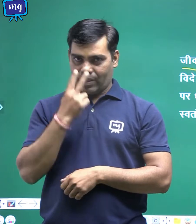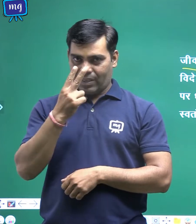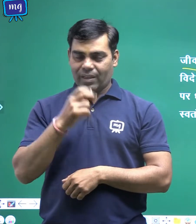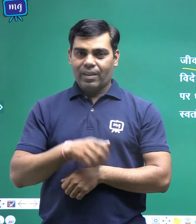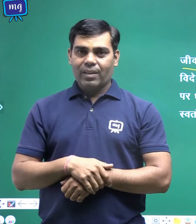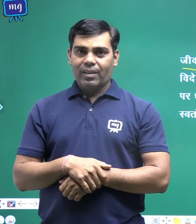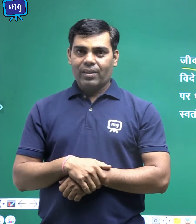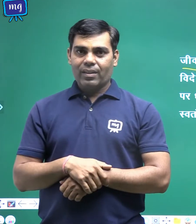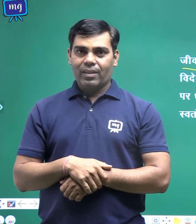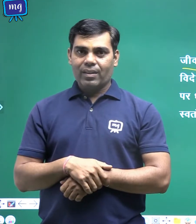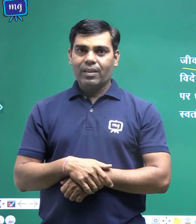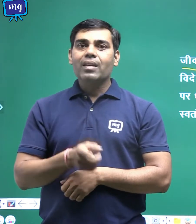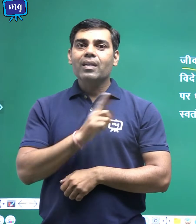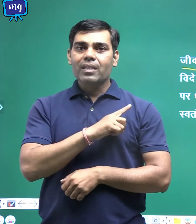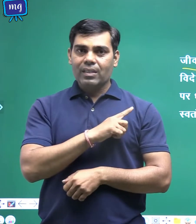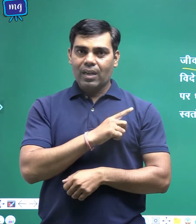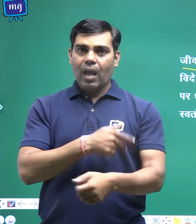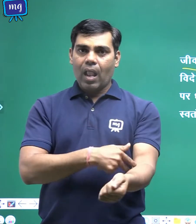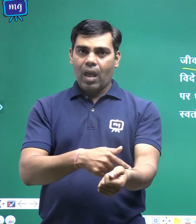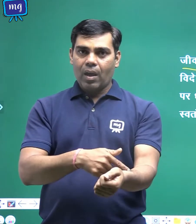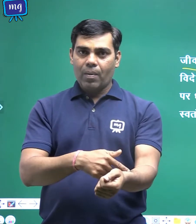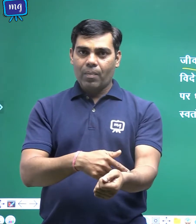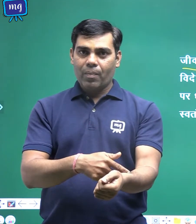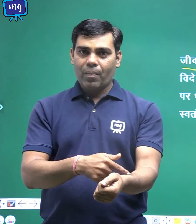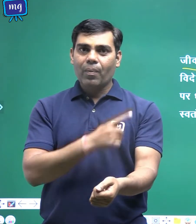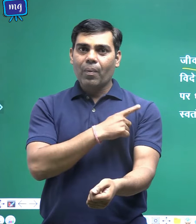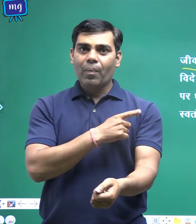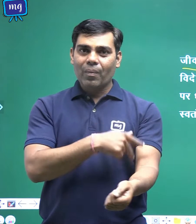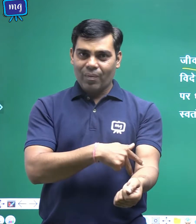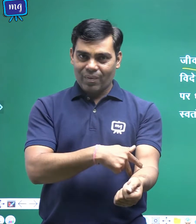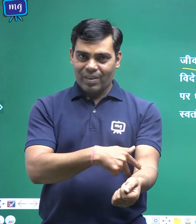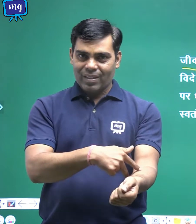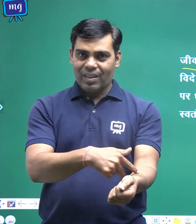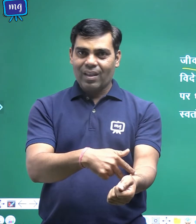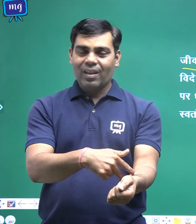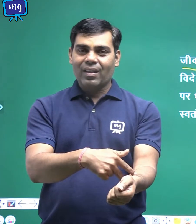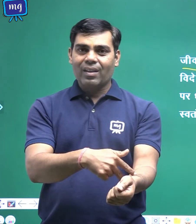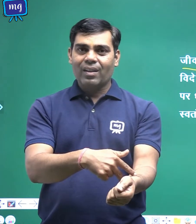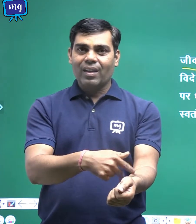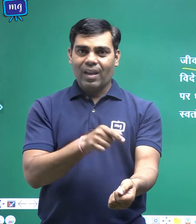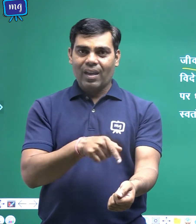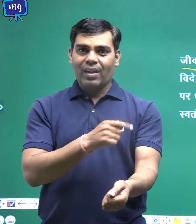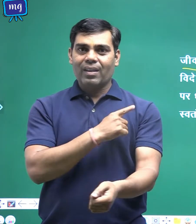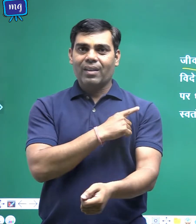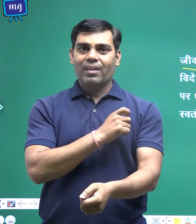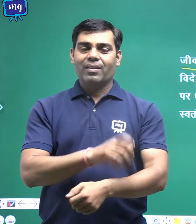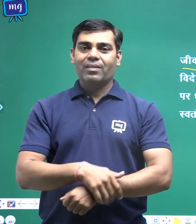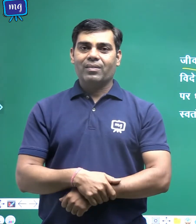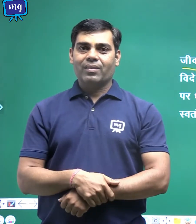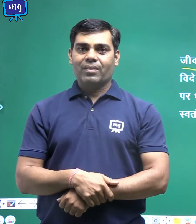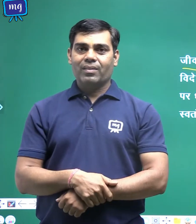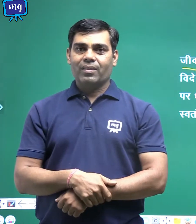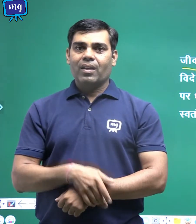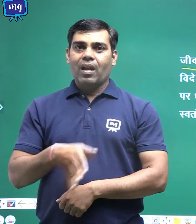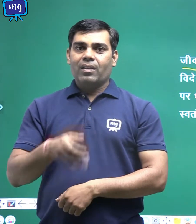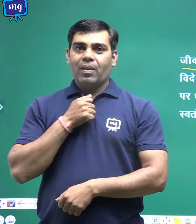हैं, इसी का नाम भगिनी निवेदिता है।